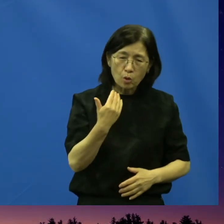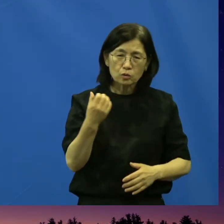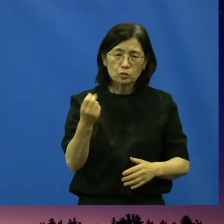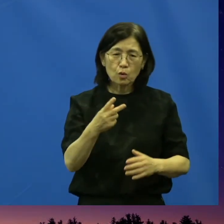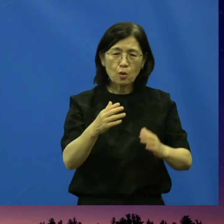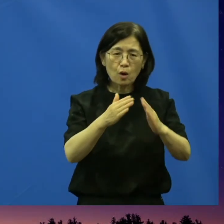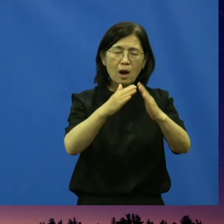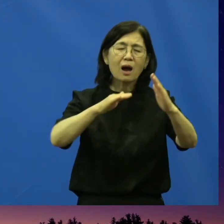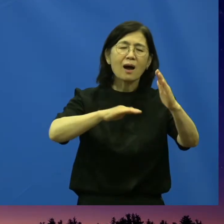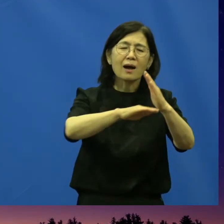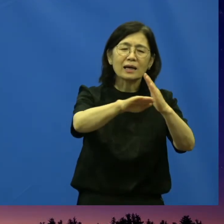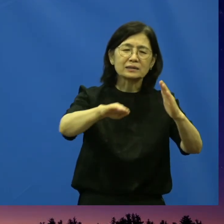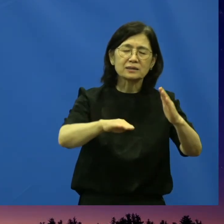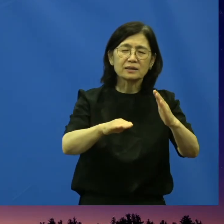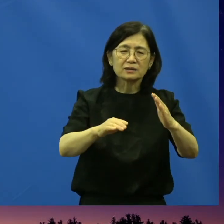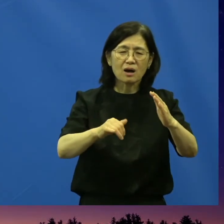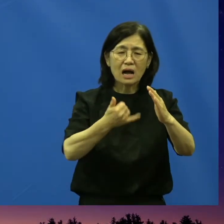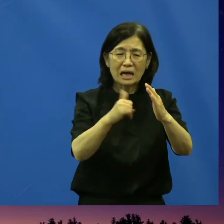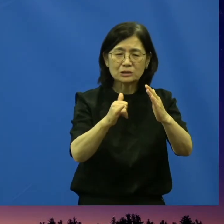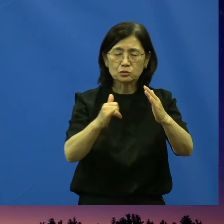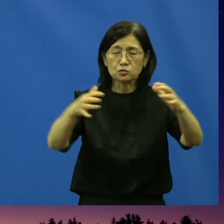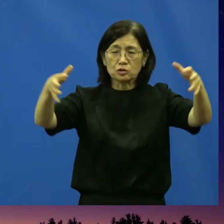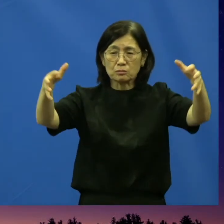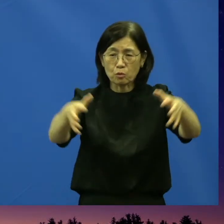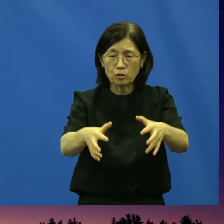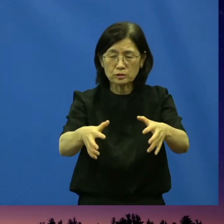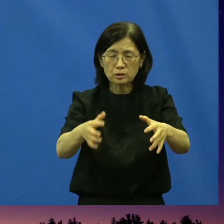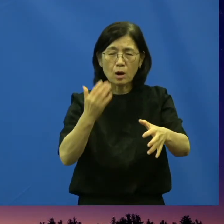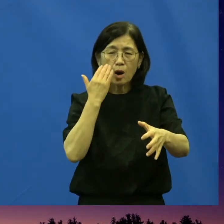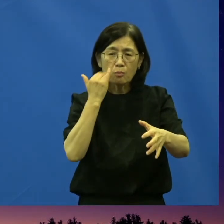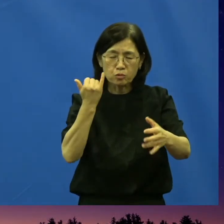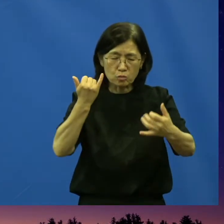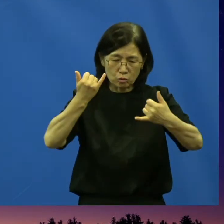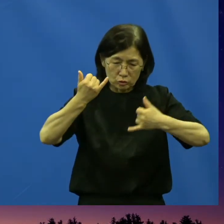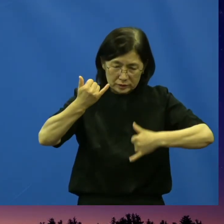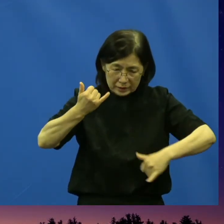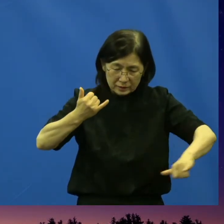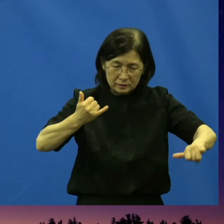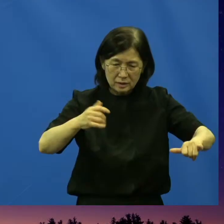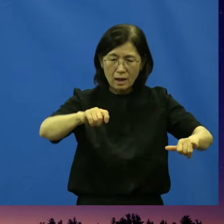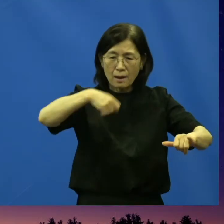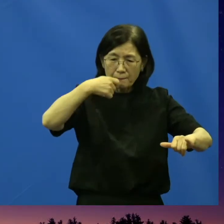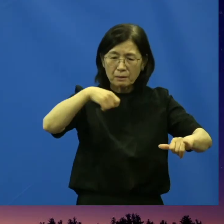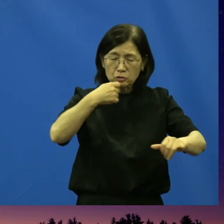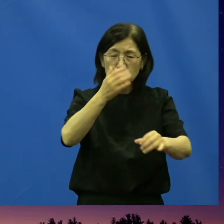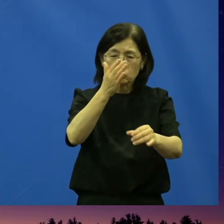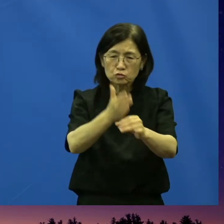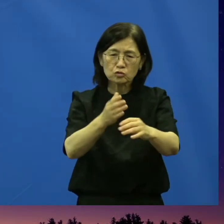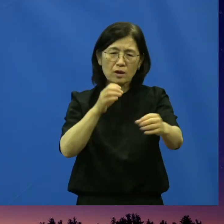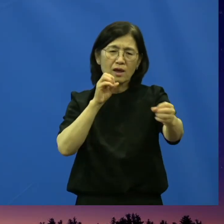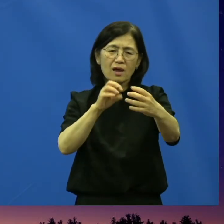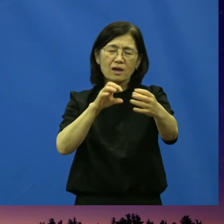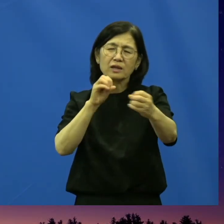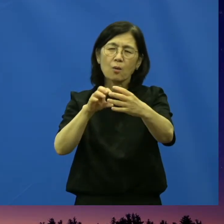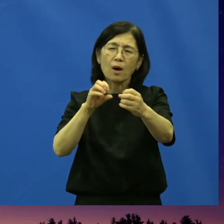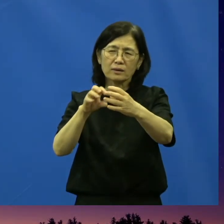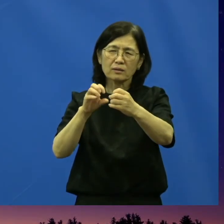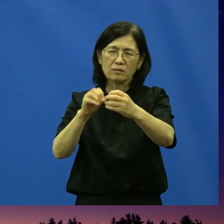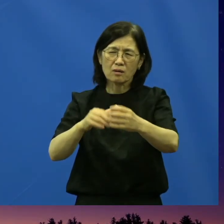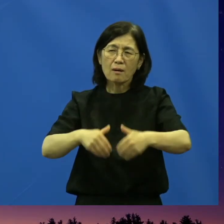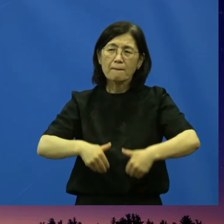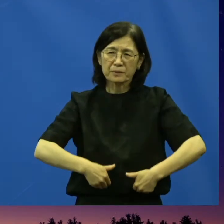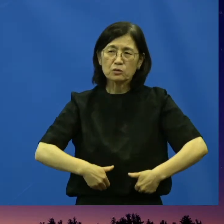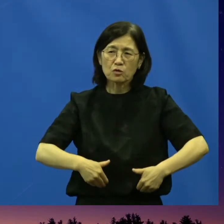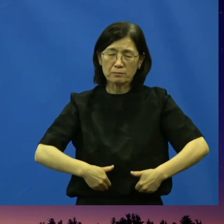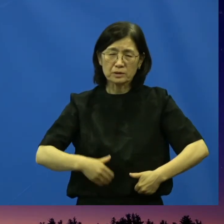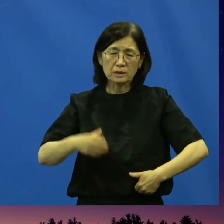잃어버린 게 식탁이에요. 같이 부모와 자녀들이 대화하고, 그죠? 그리고 이 특별히 식탁에서는 잔소리를 하지